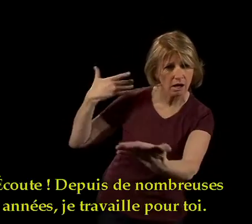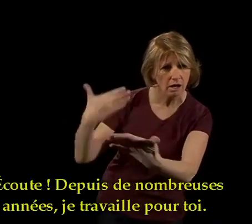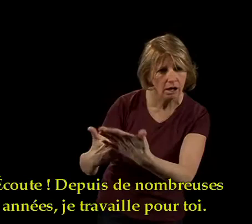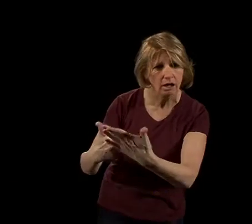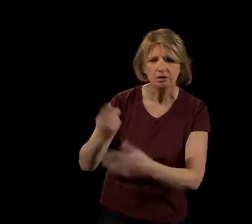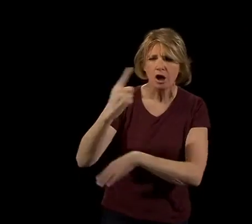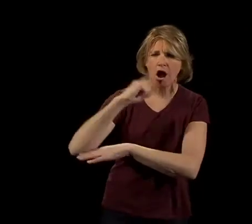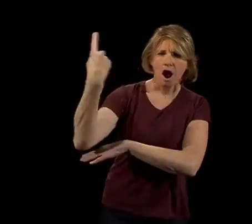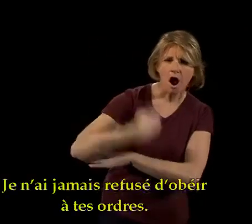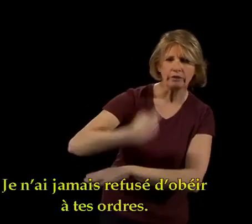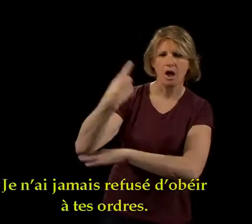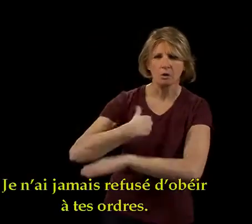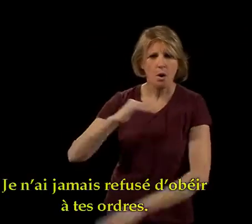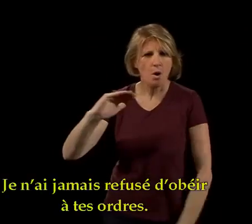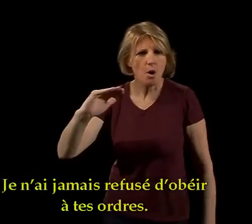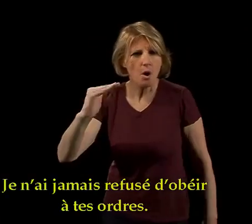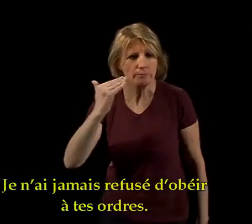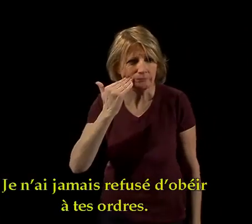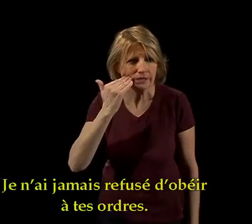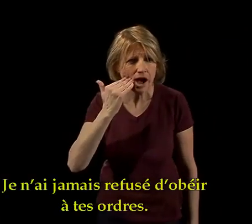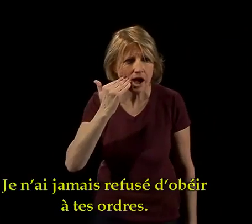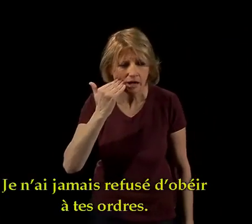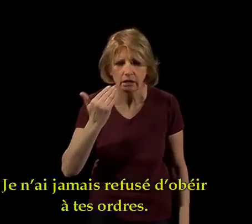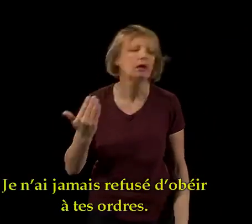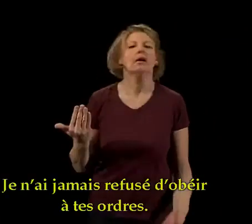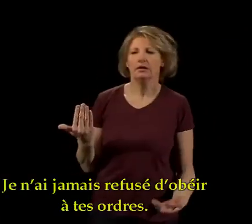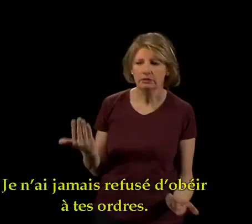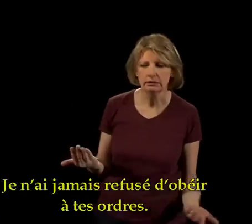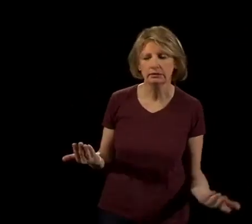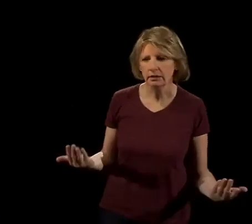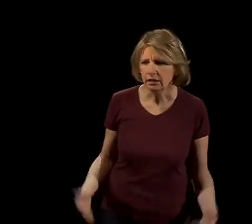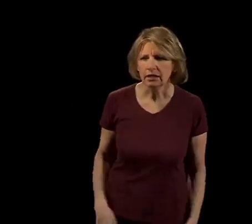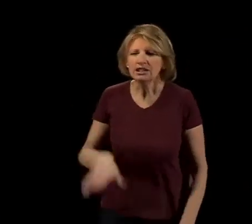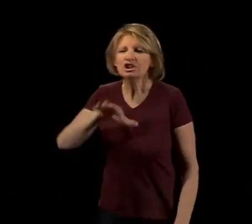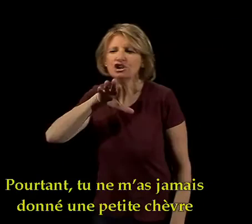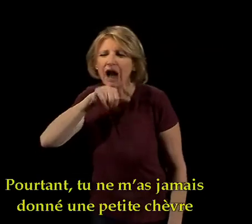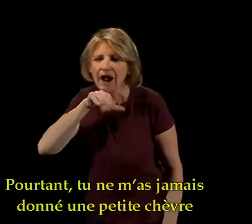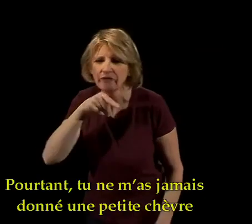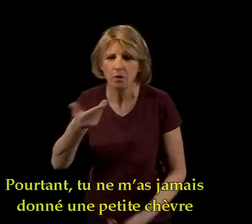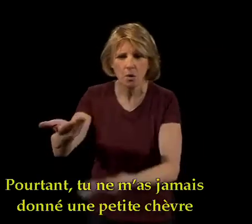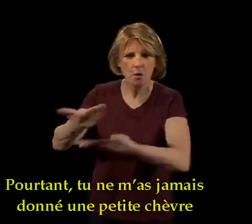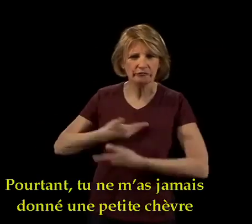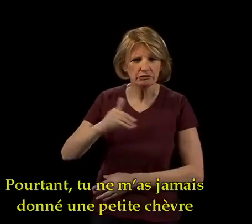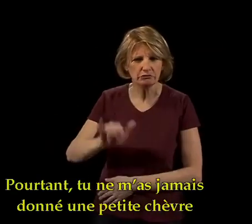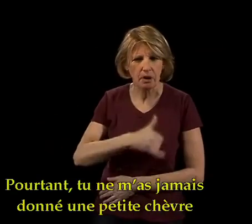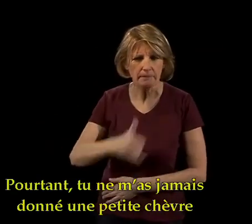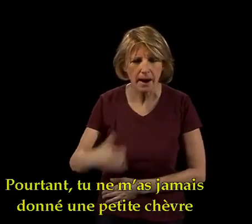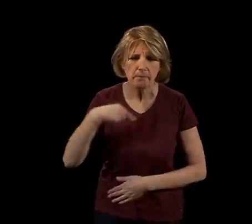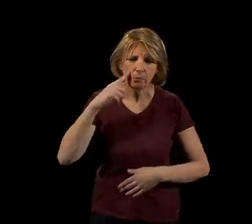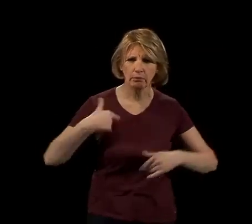toi. Je n'ai jamais refusé d'obéir à tes ordres. Pourtant, tu ne m'as jamais donné une petite chèvre